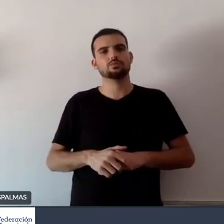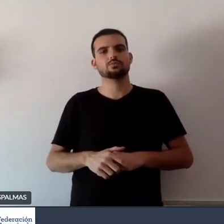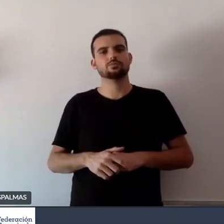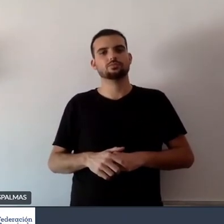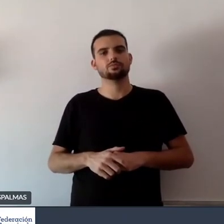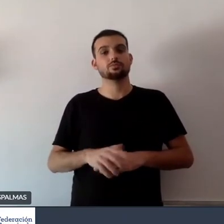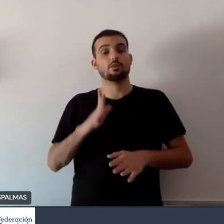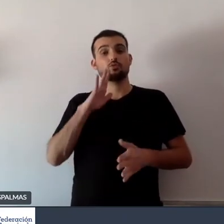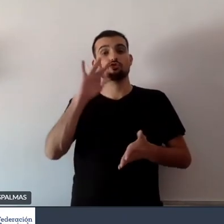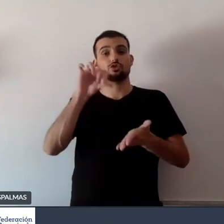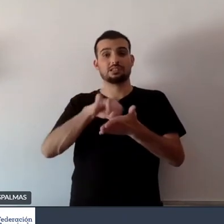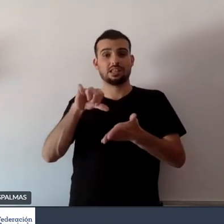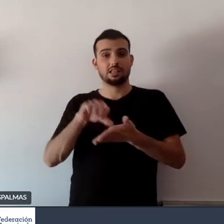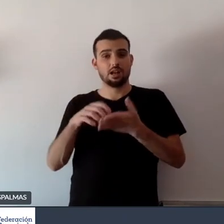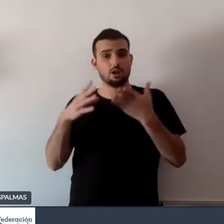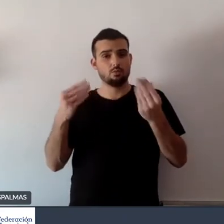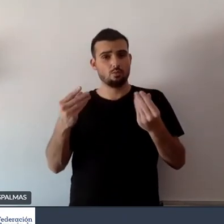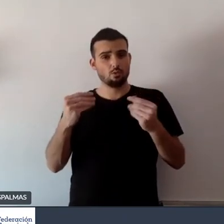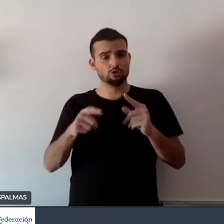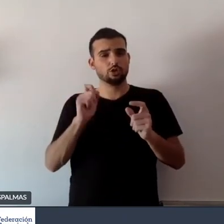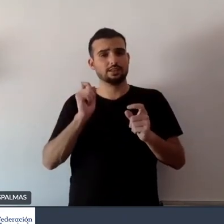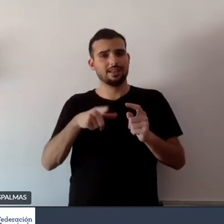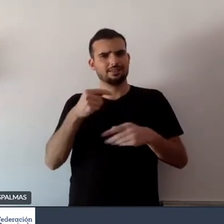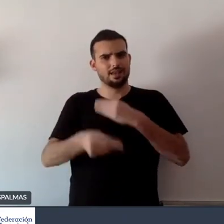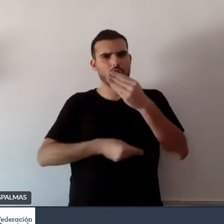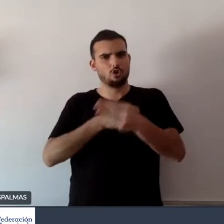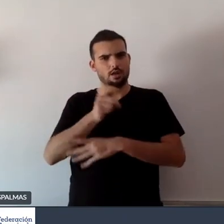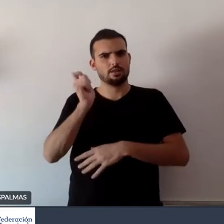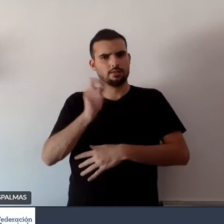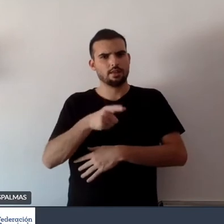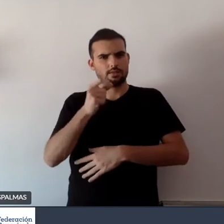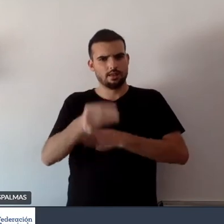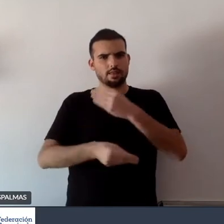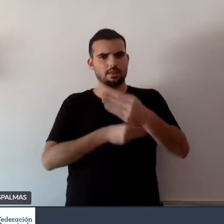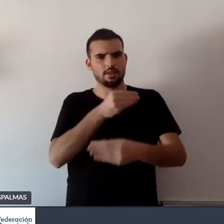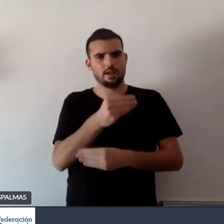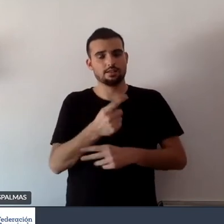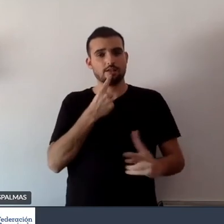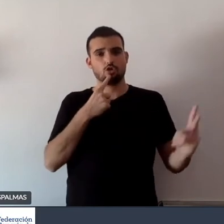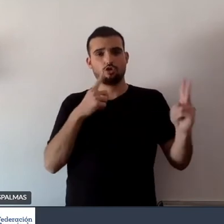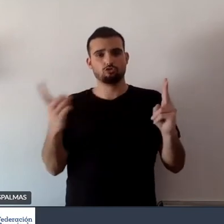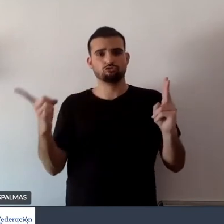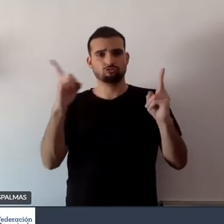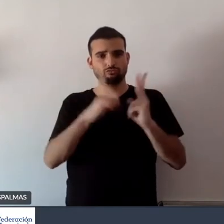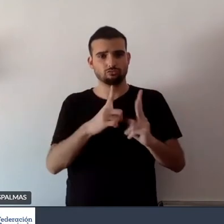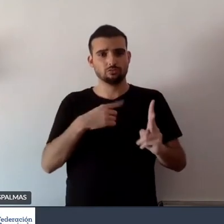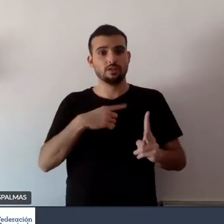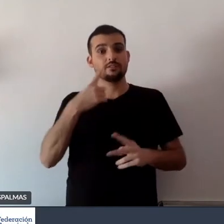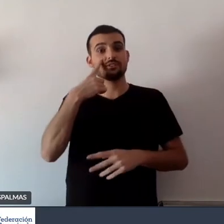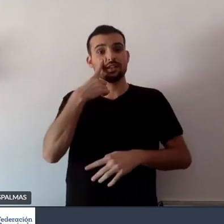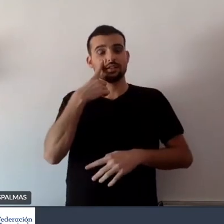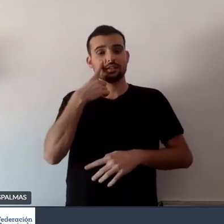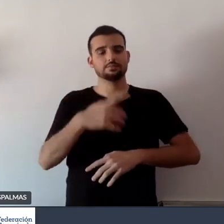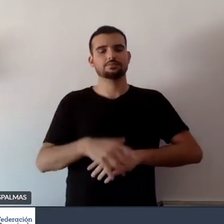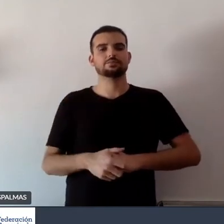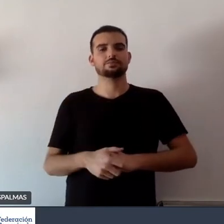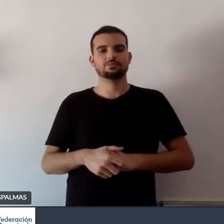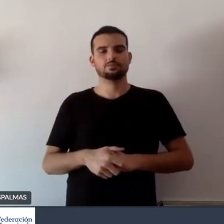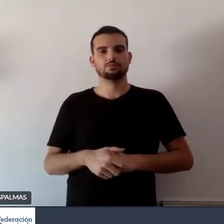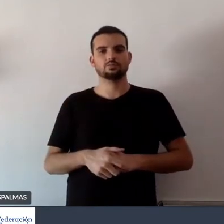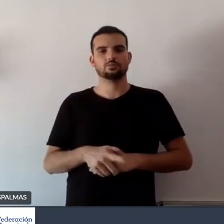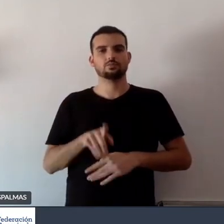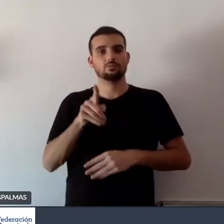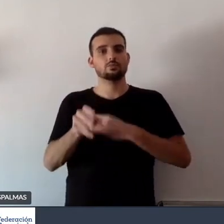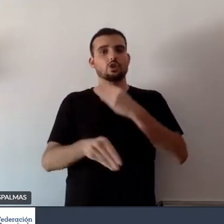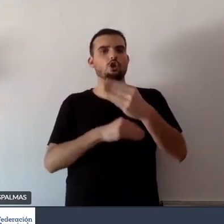central. De nuevo, acciones que se repiten de manera común. Aquí tenemos de nuevo el ghost screen este que no llega. Lo pasa en Musa Diagne. Lo hace